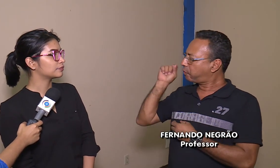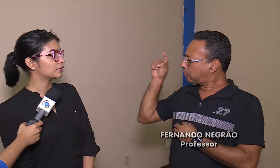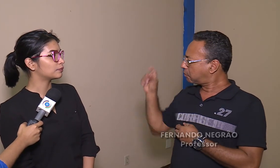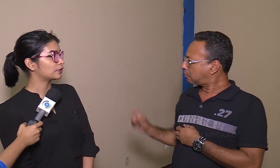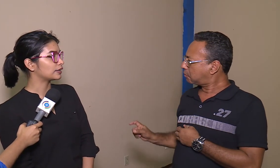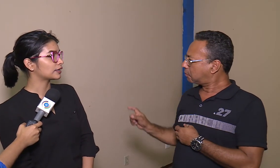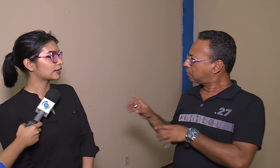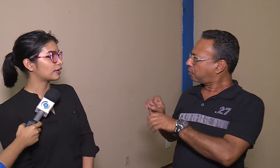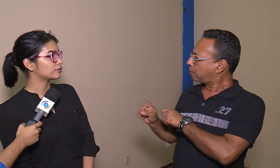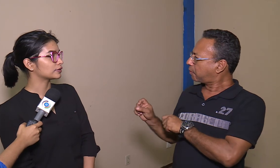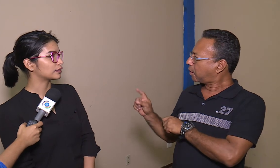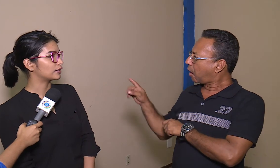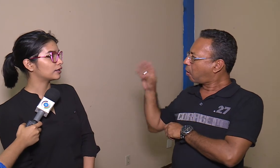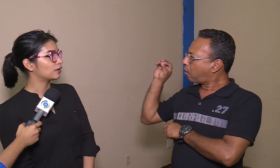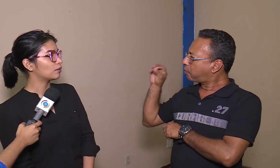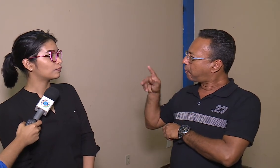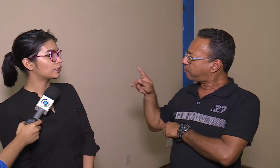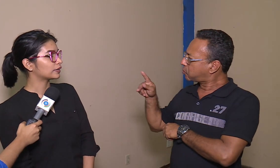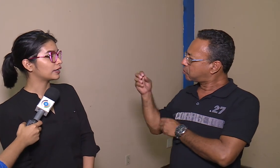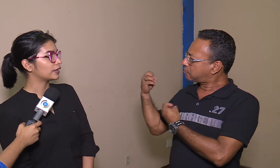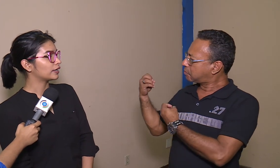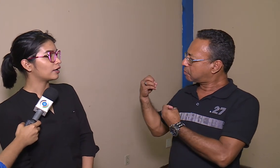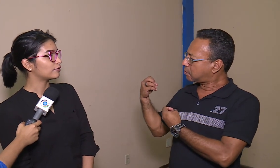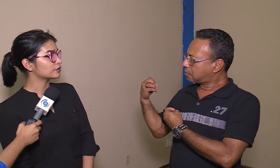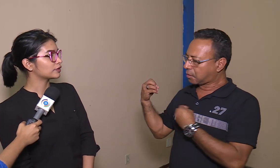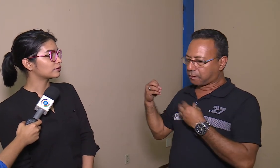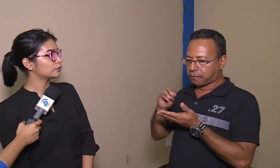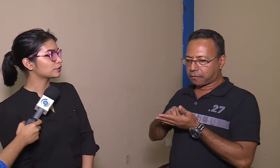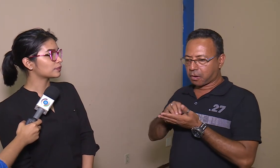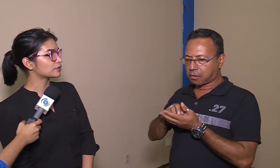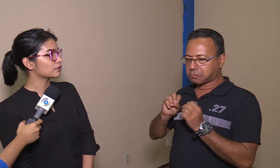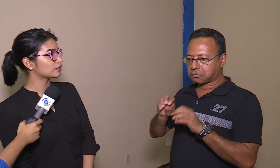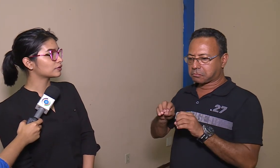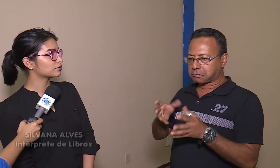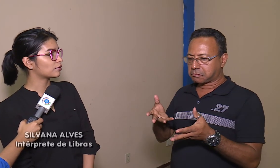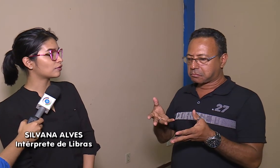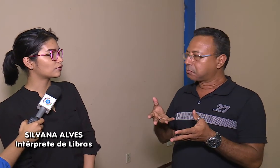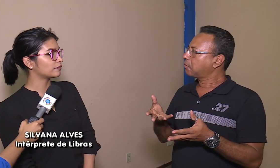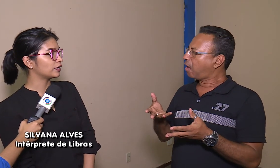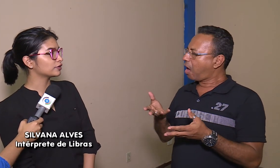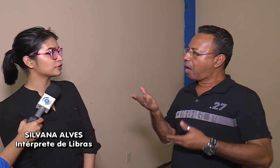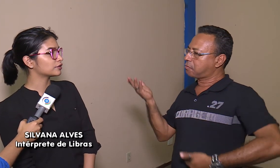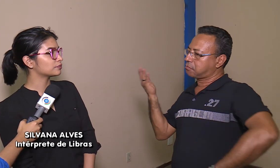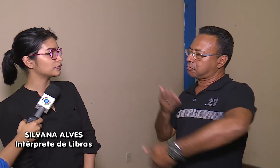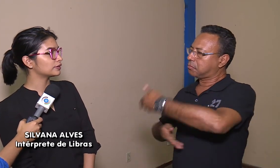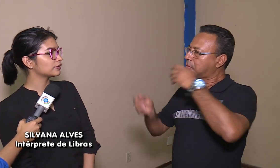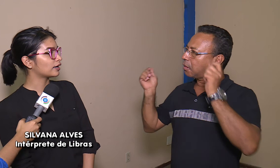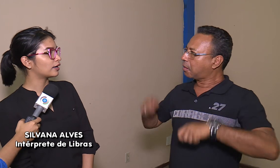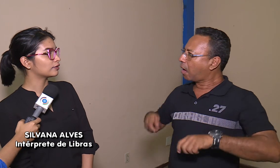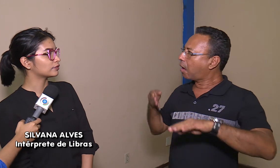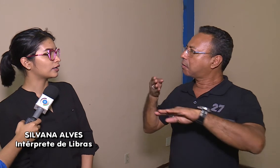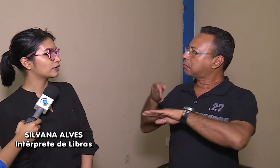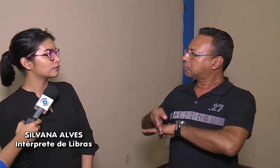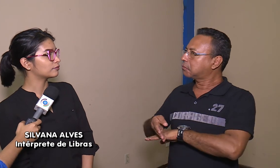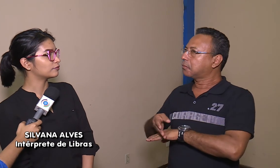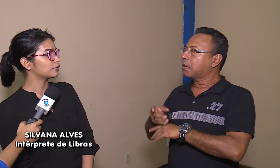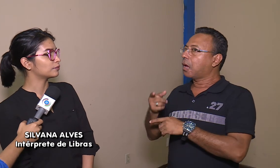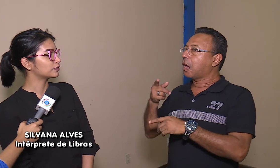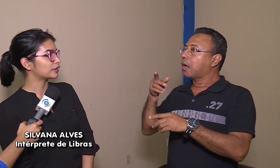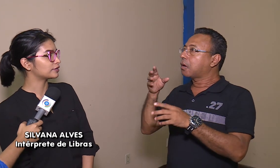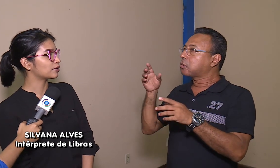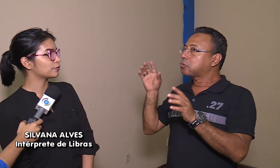por essa causa, né? Porque eu vejo que muitas pessoas ouvintes me ensinaram, né?